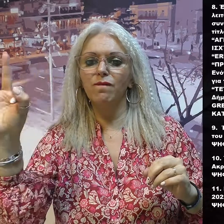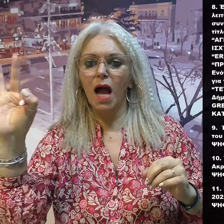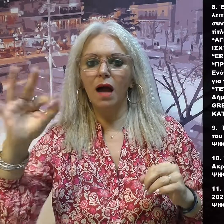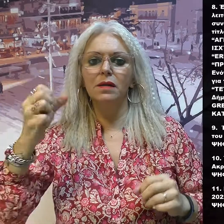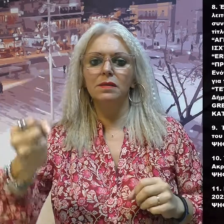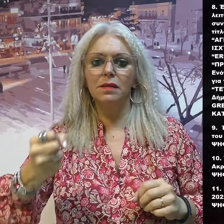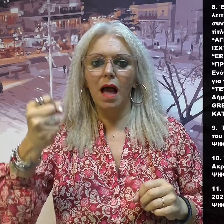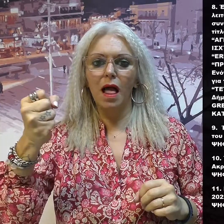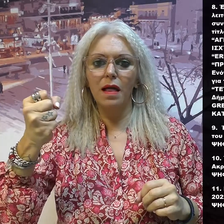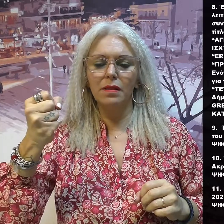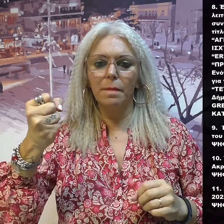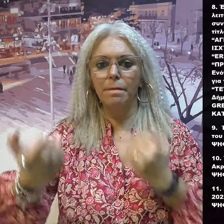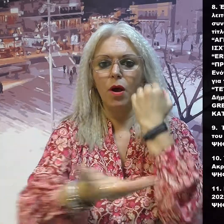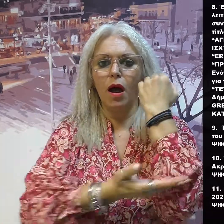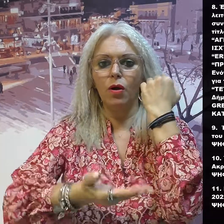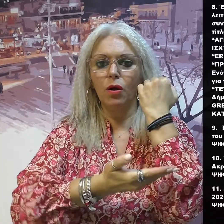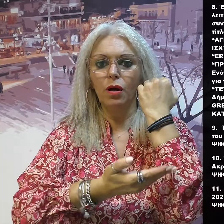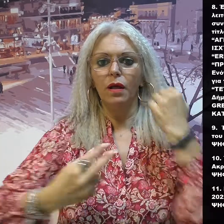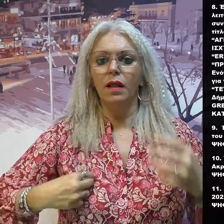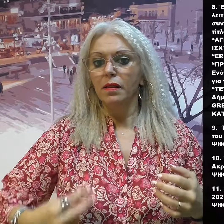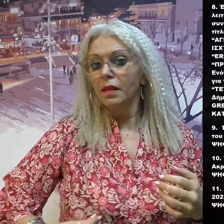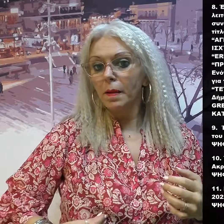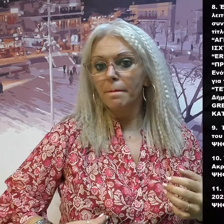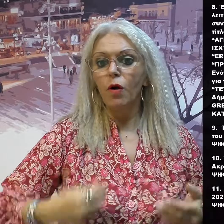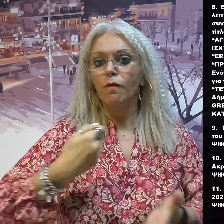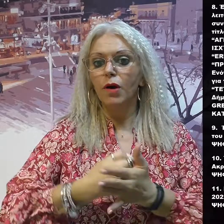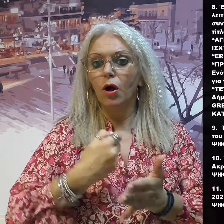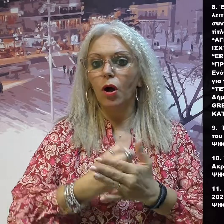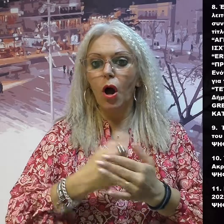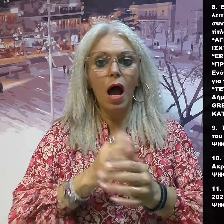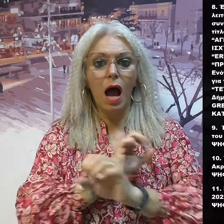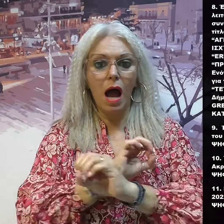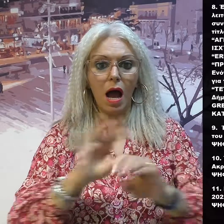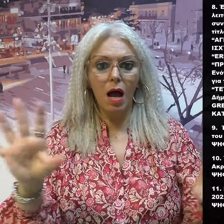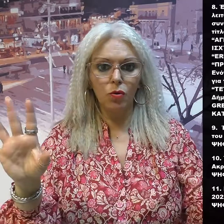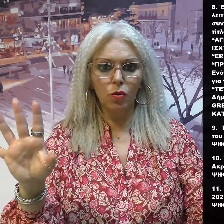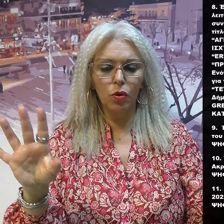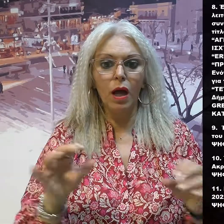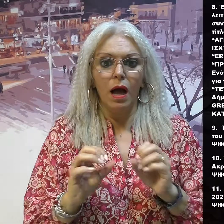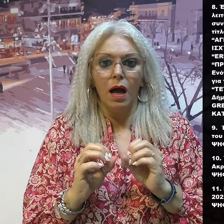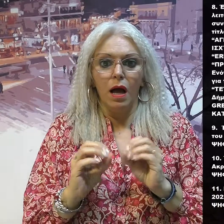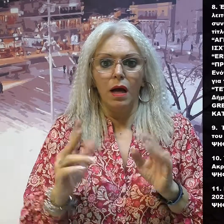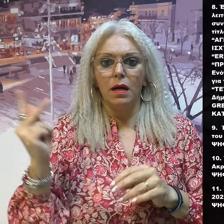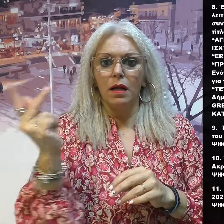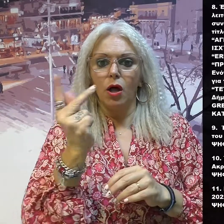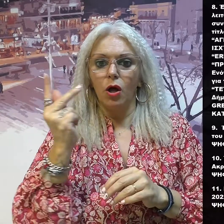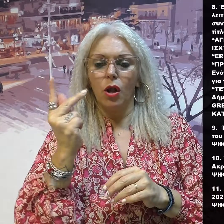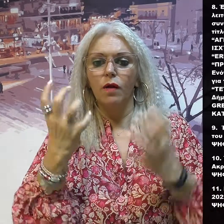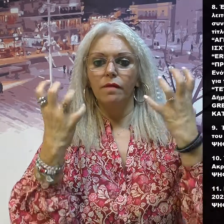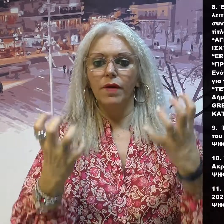Σόλαρ ισχύως 79,99 MW στη θέση Προσήλιον 2 του Δήμου Ορδέας στην περιφερειακή ενότητα Κοζάνης της περιφέρειας Δυτικής